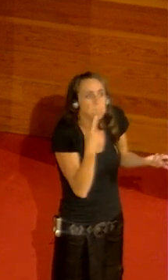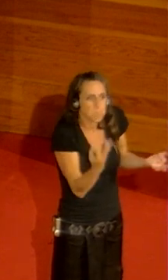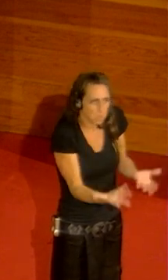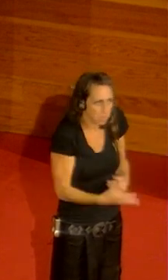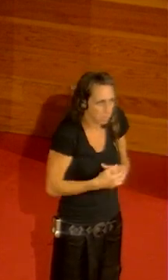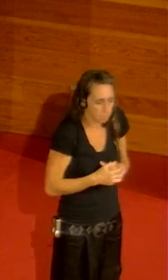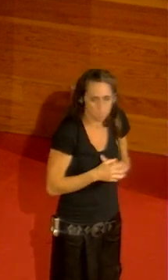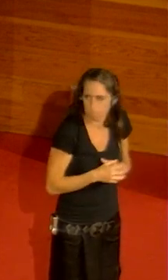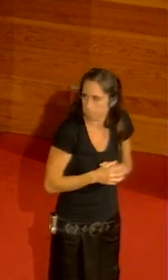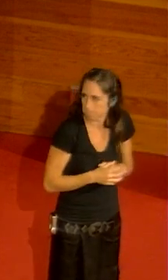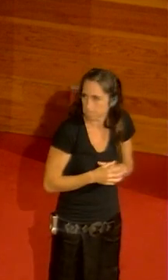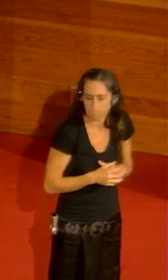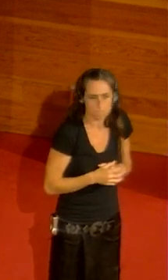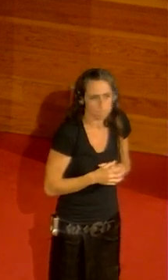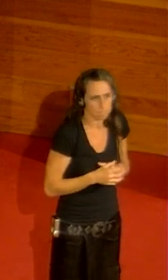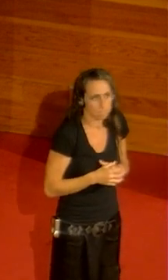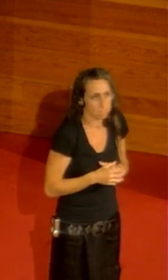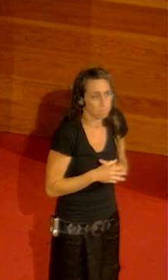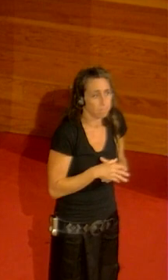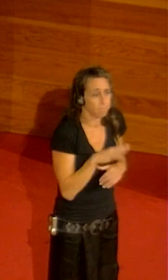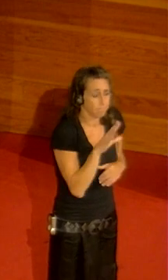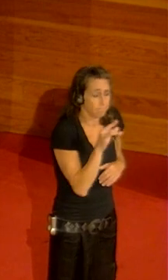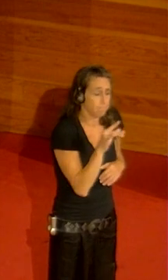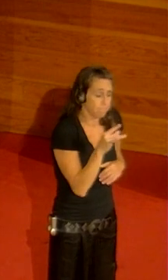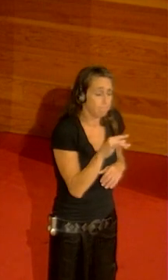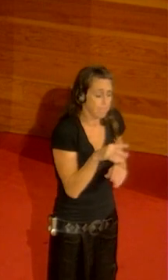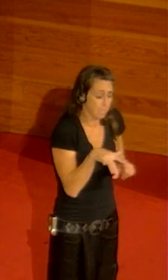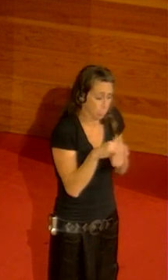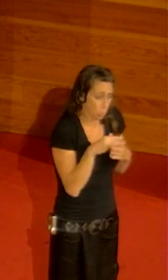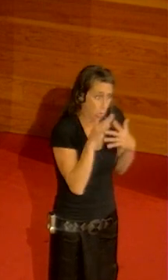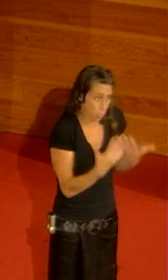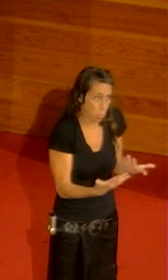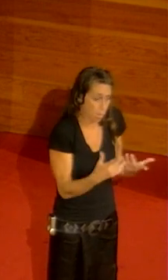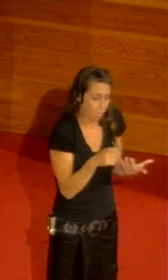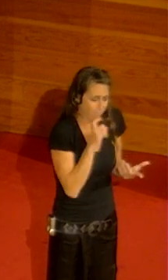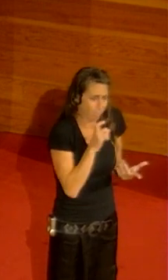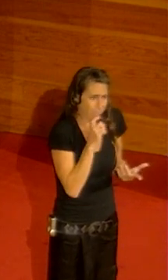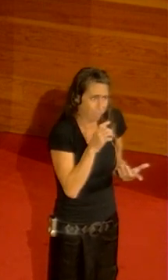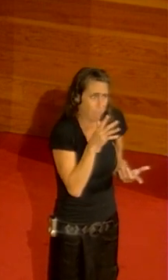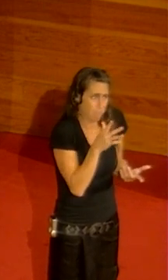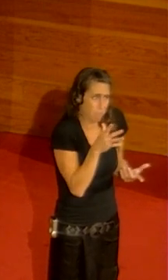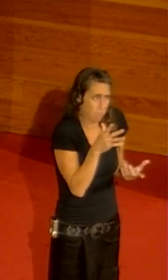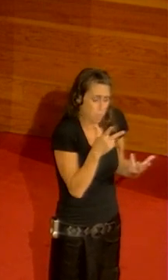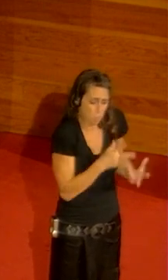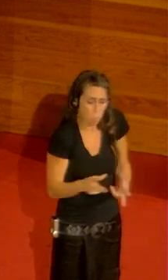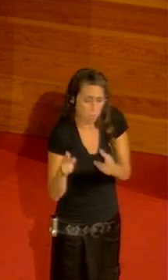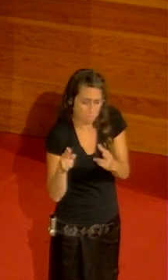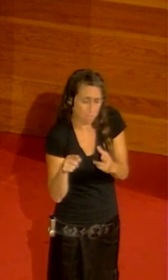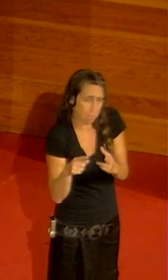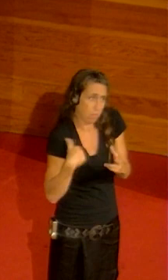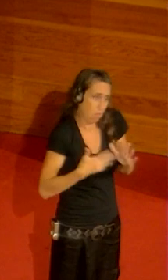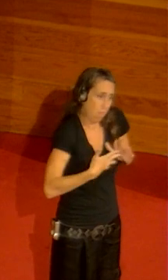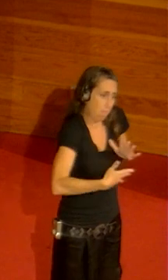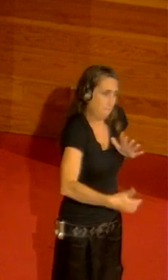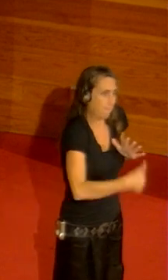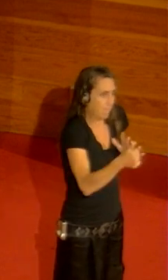de las de las aristas de lo complejo de la situación ahora que en las que no me he podido extender porque ya me he extendido más